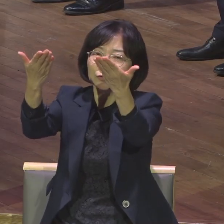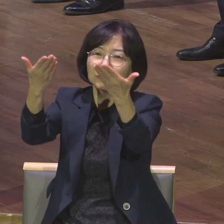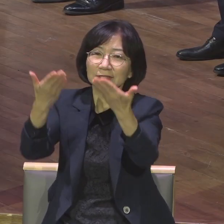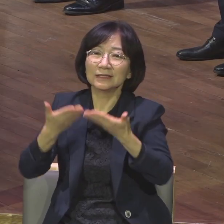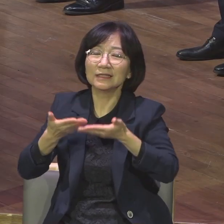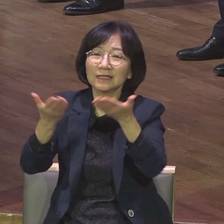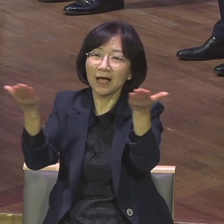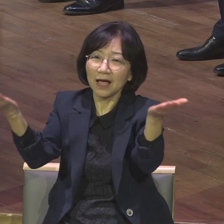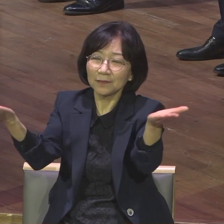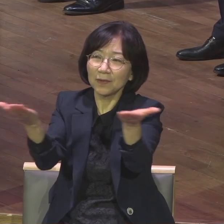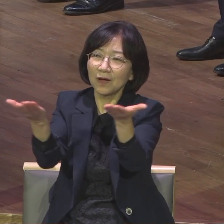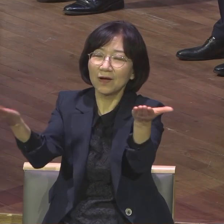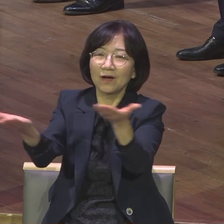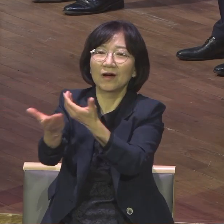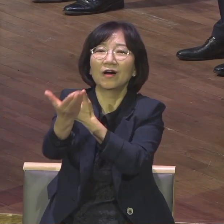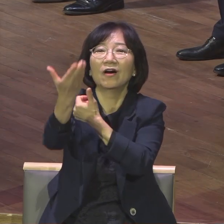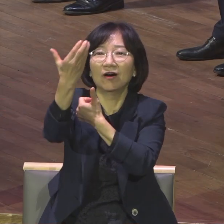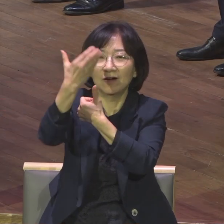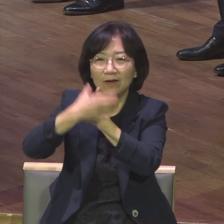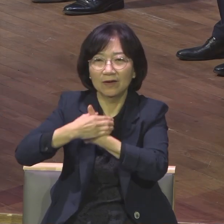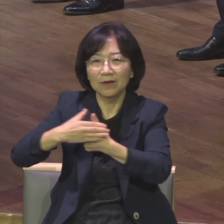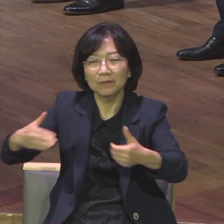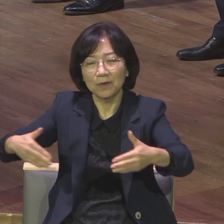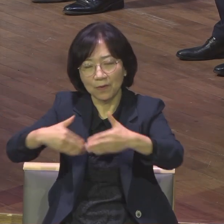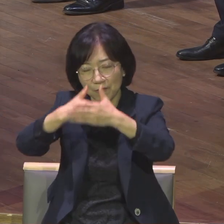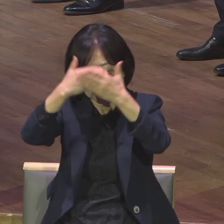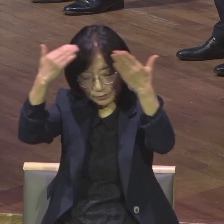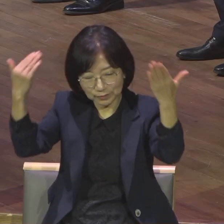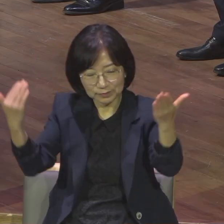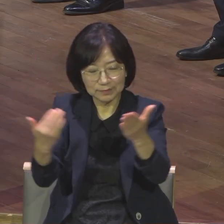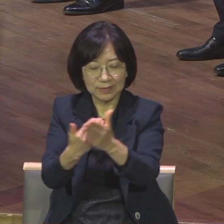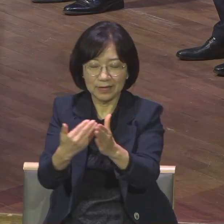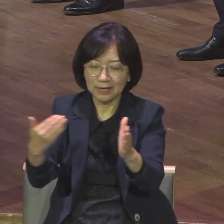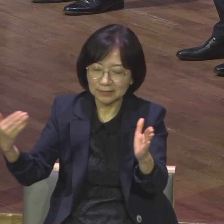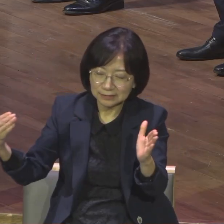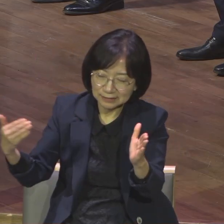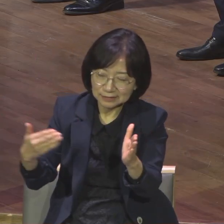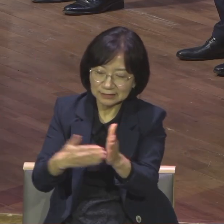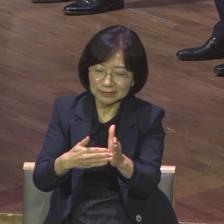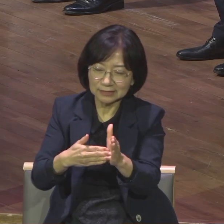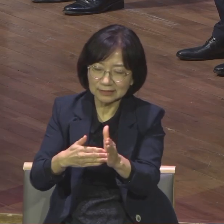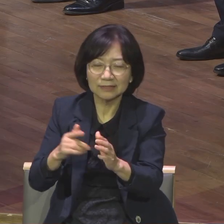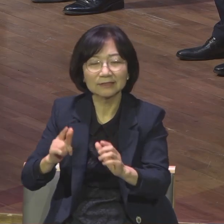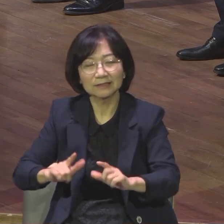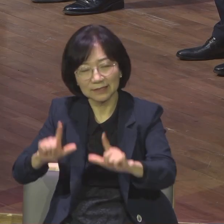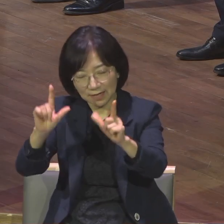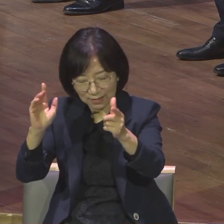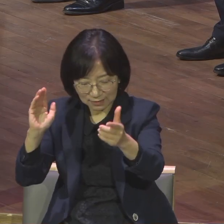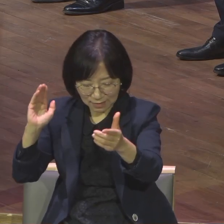내게 주신 사명 모두 마치는